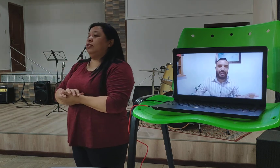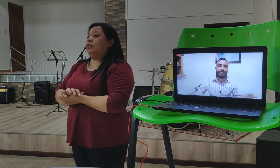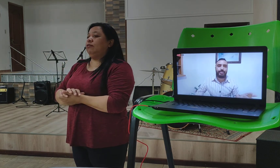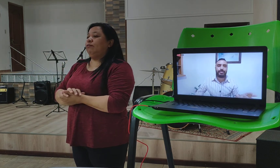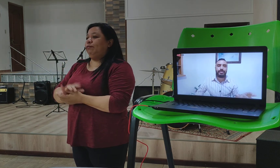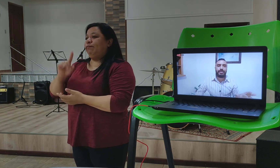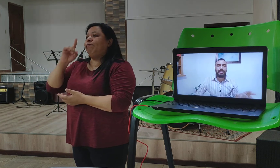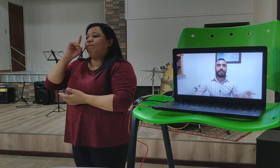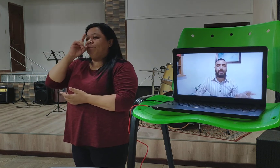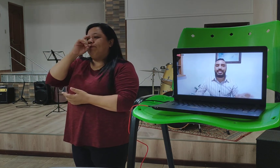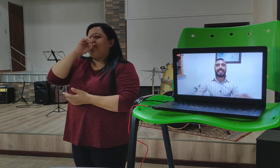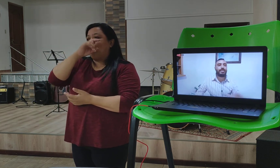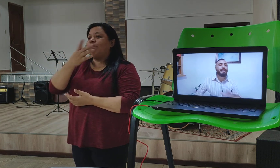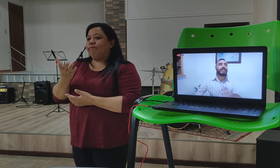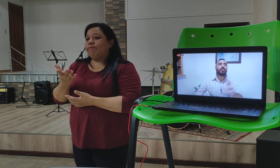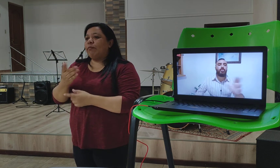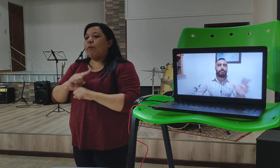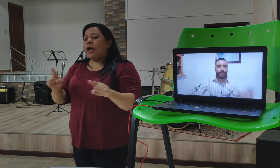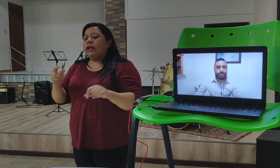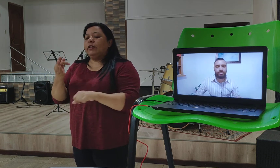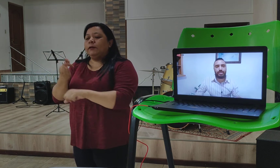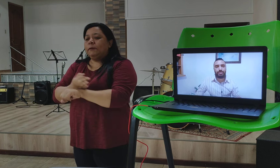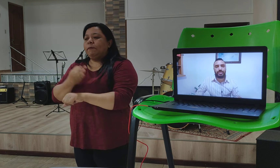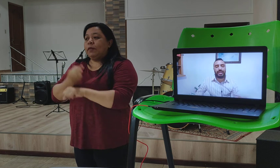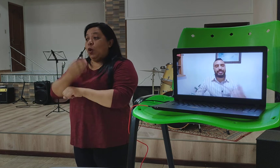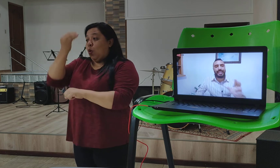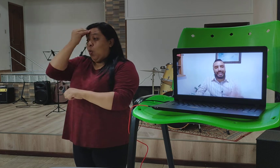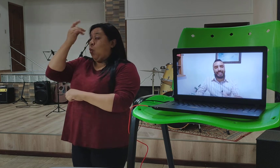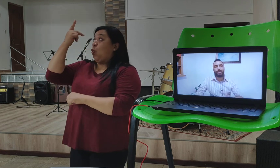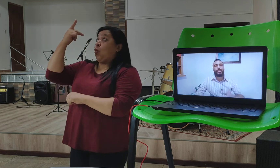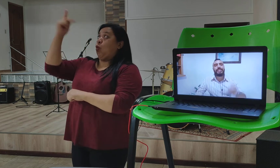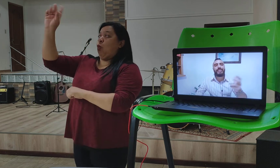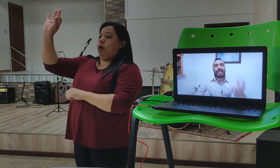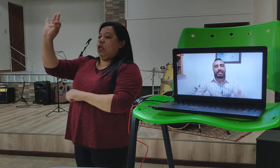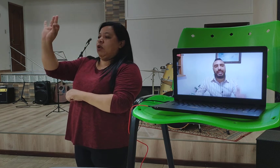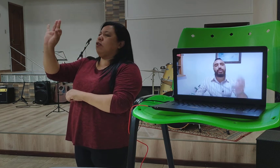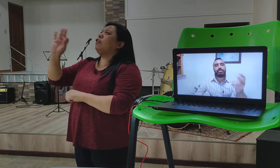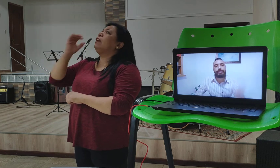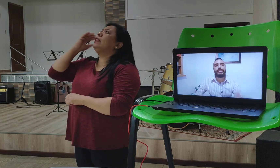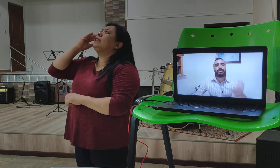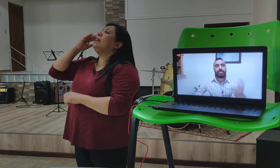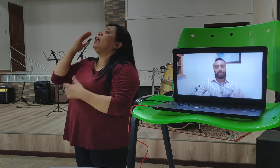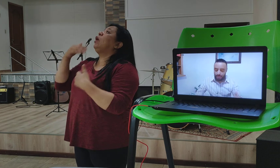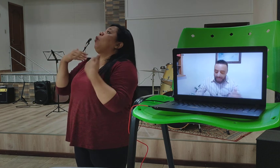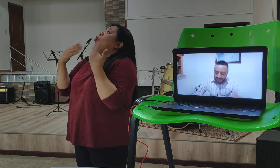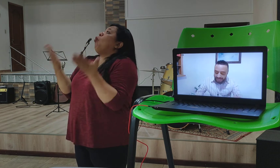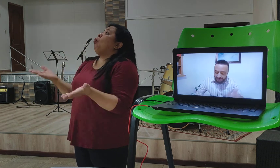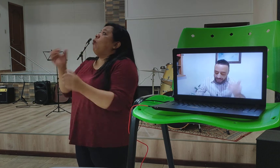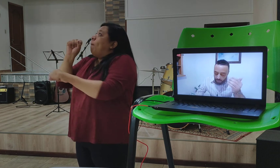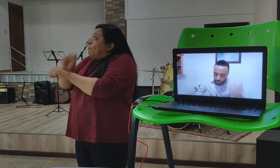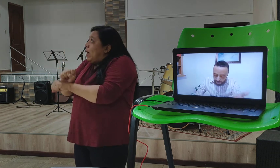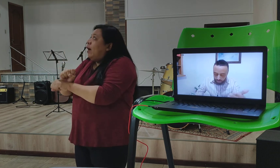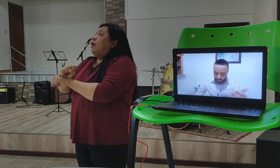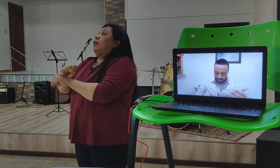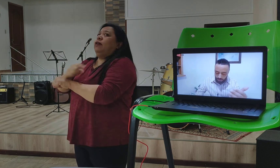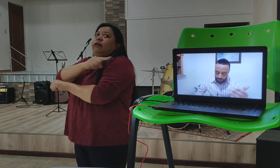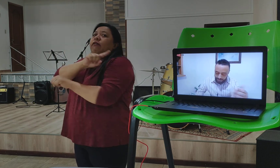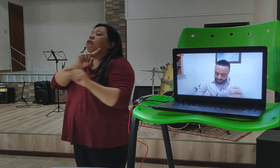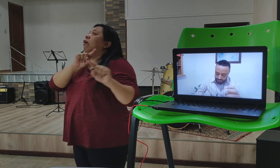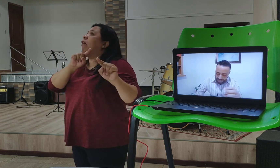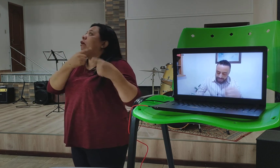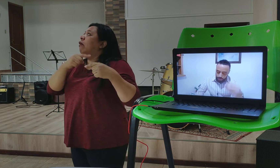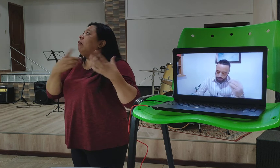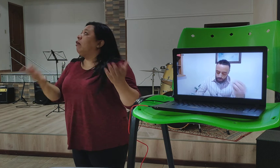estava agradável, mas ele não está culpando Deus, ele está querendo entender os planos de Deus. Até quando,